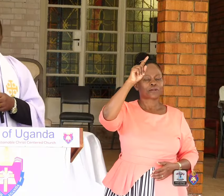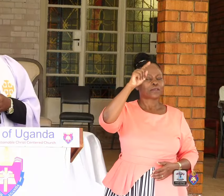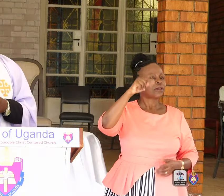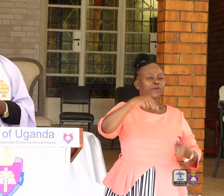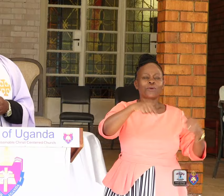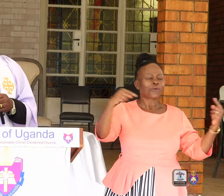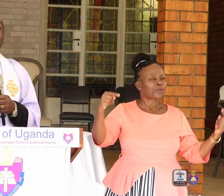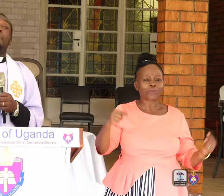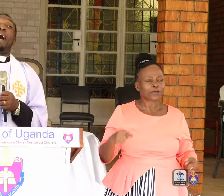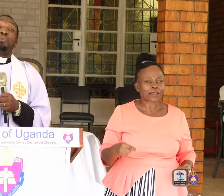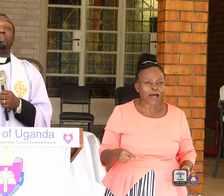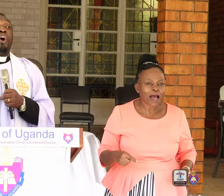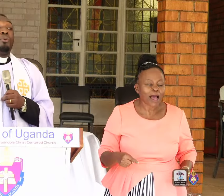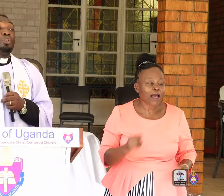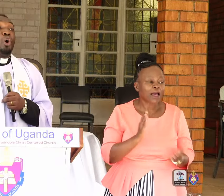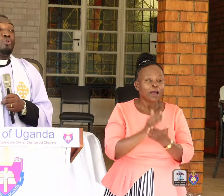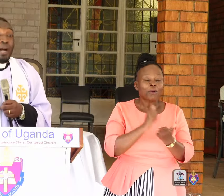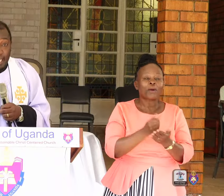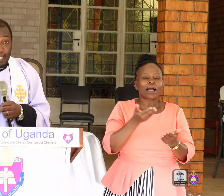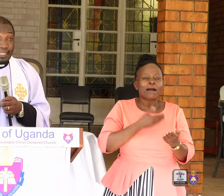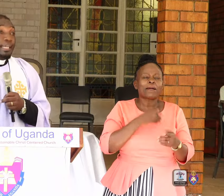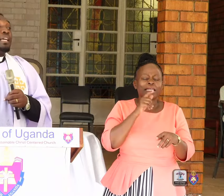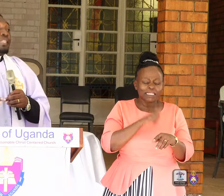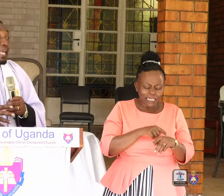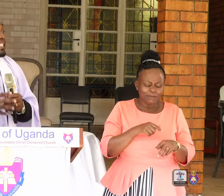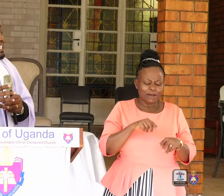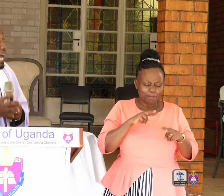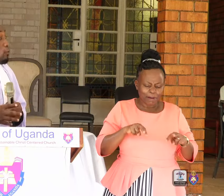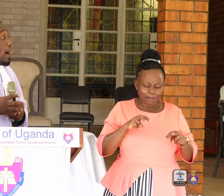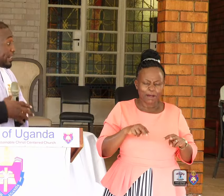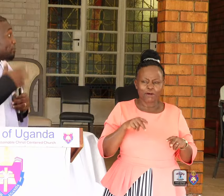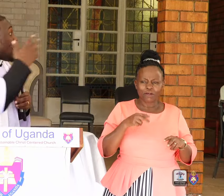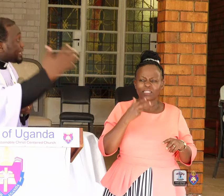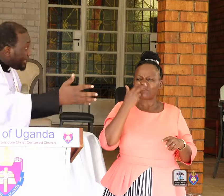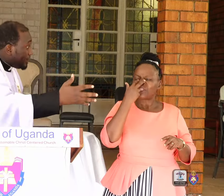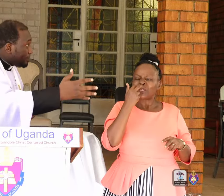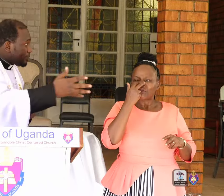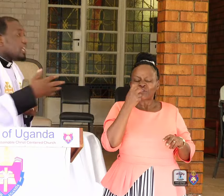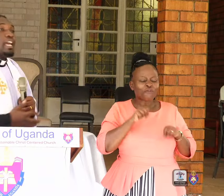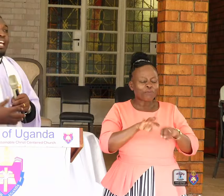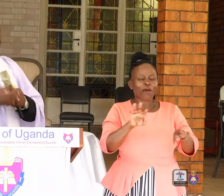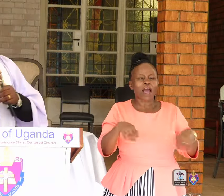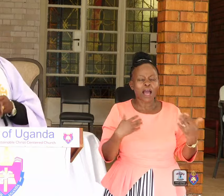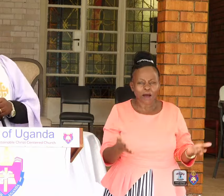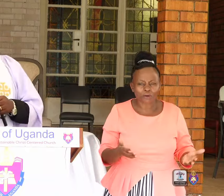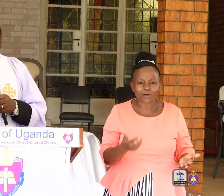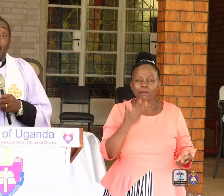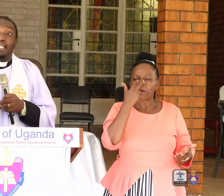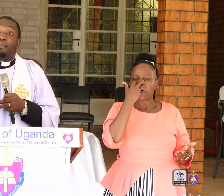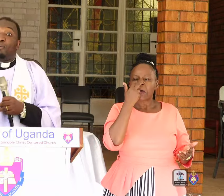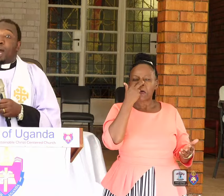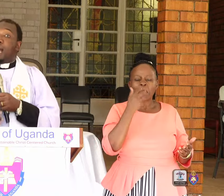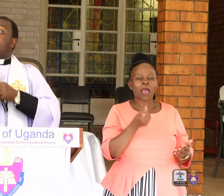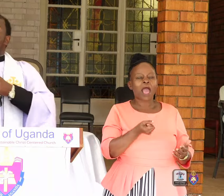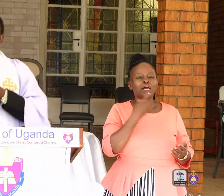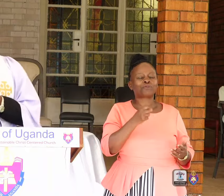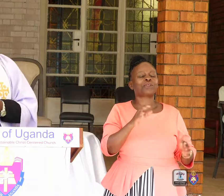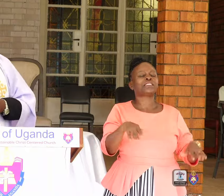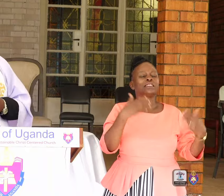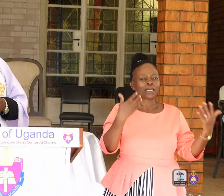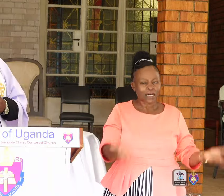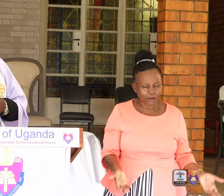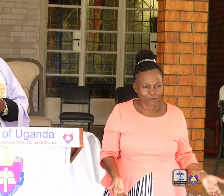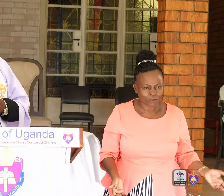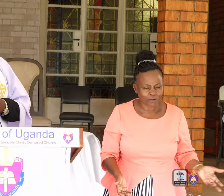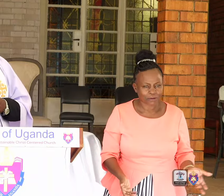Tomuwakanya kubanga abantu tobudde okumanya nti senyiga akwata bwati era senyiga janjabibwa bwati.